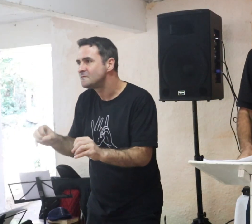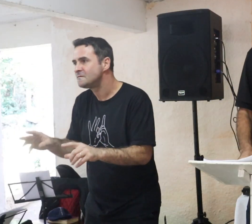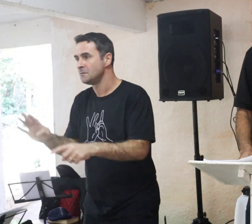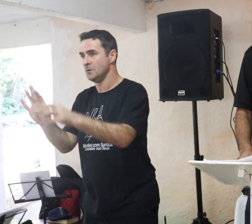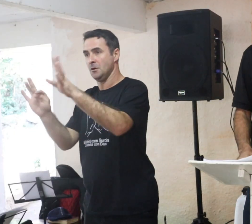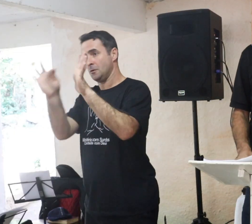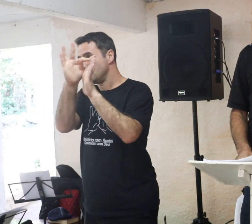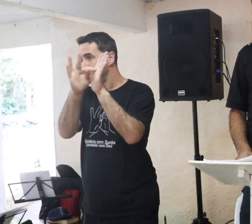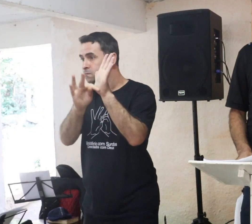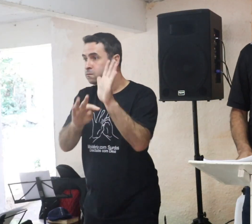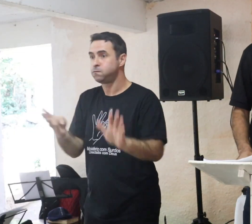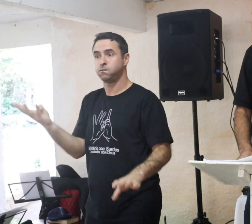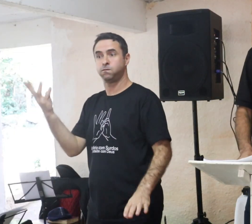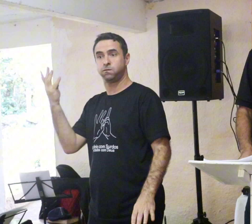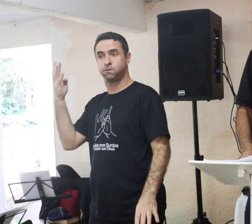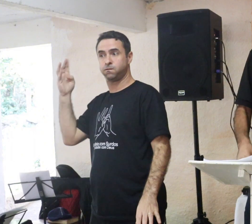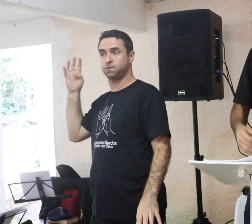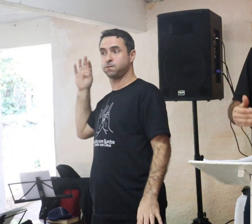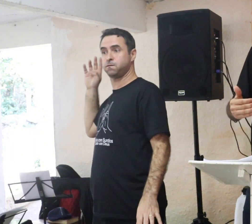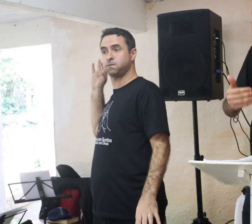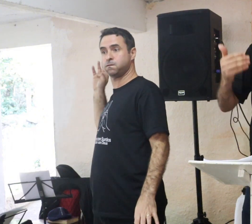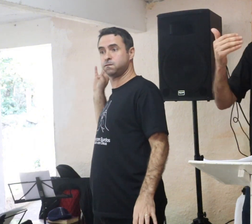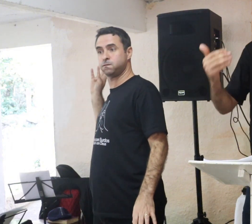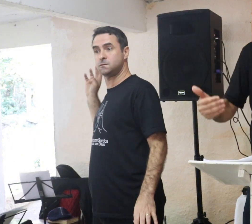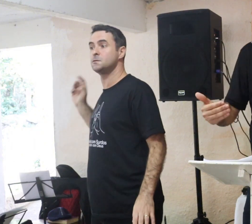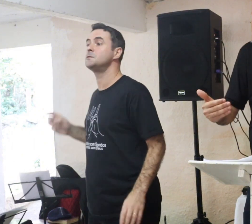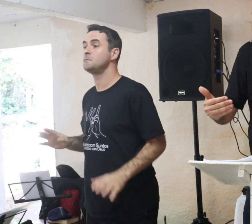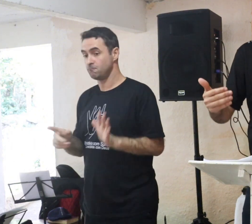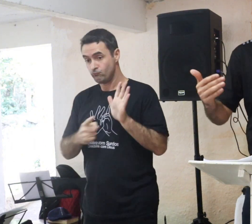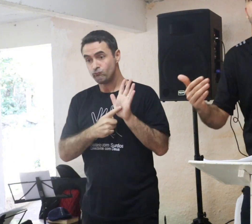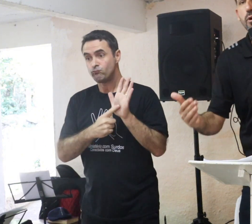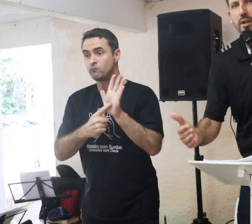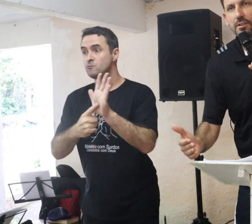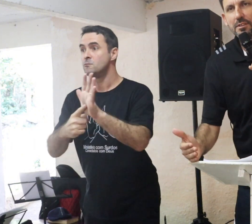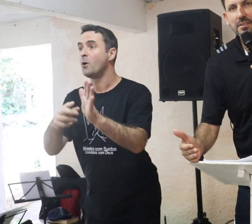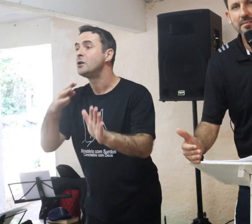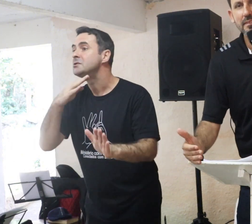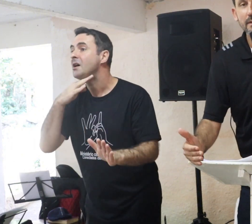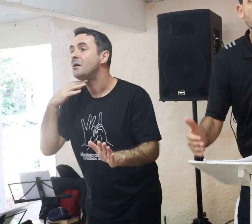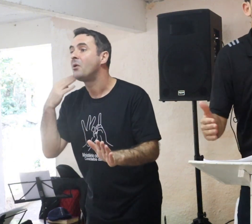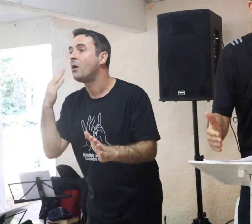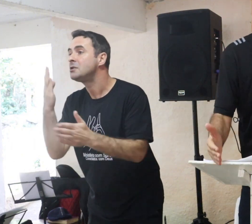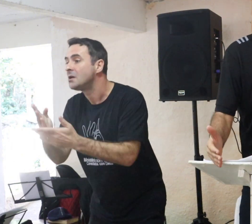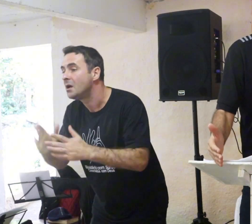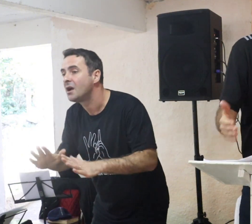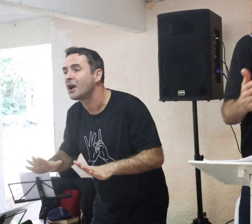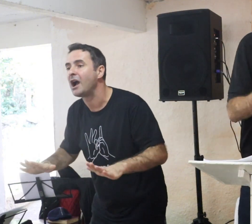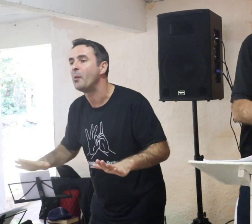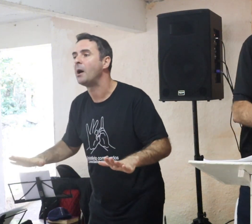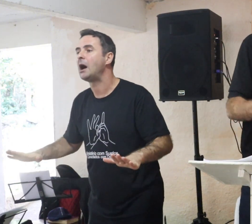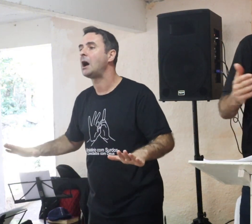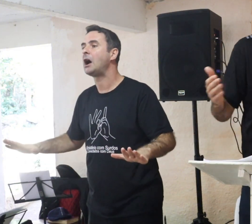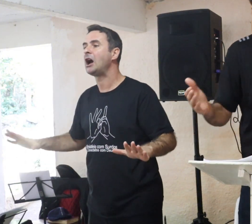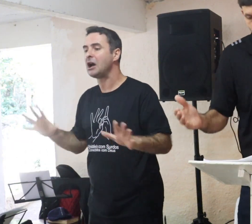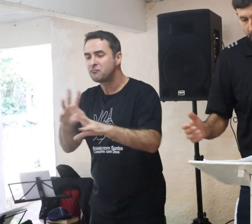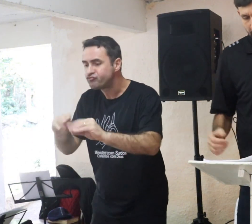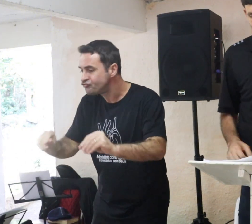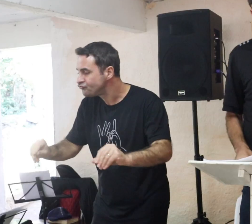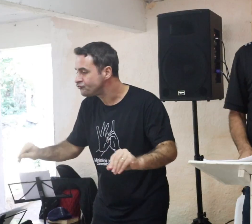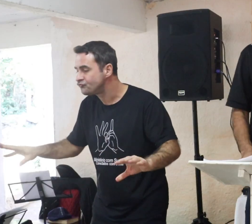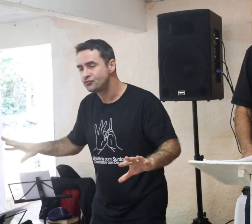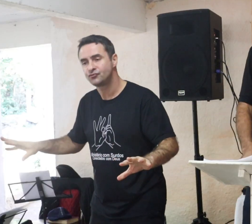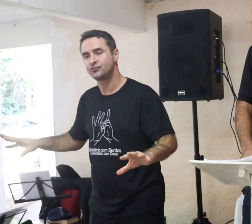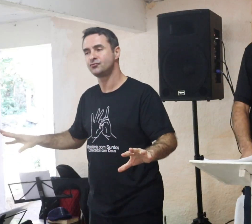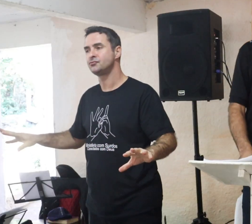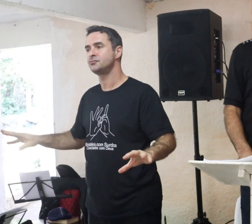antiga, aponta para a morte da morte. Um dia a morte irá morrer, é